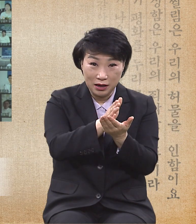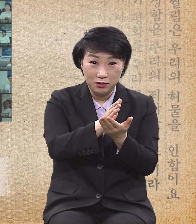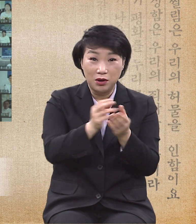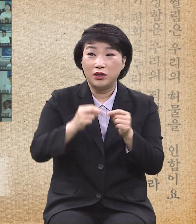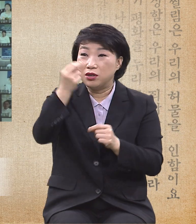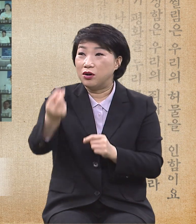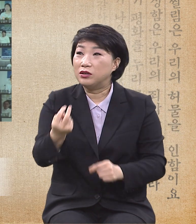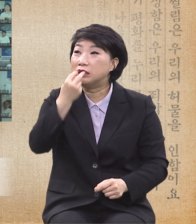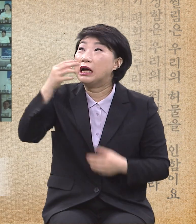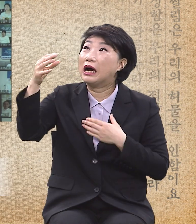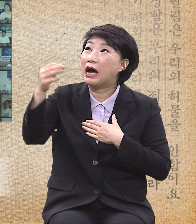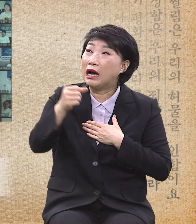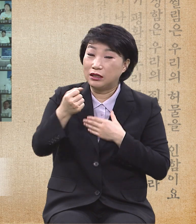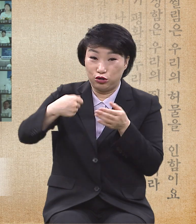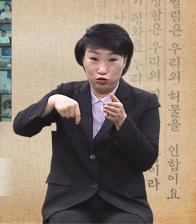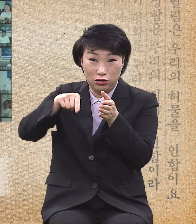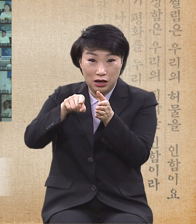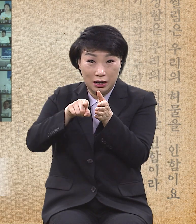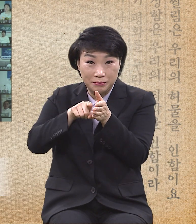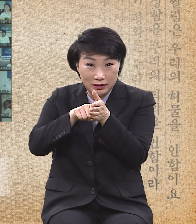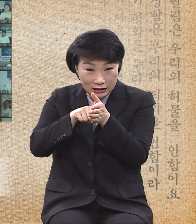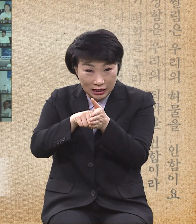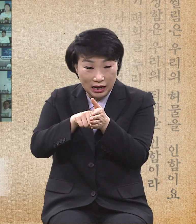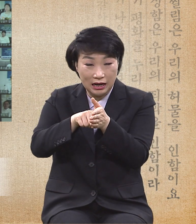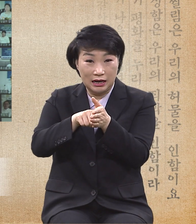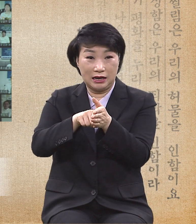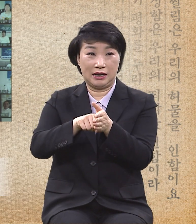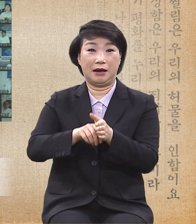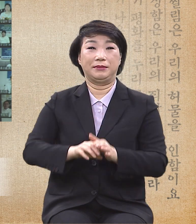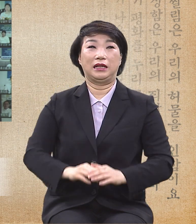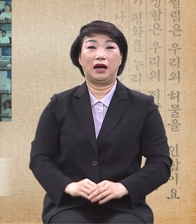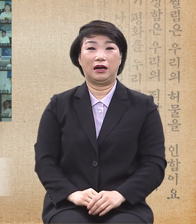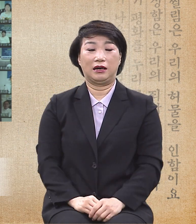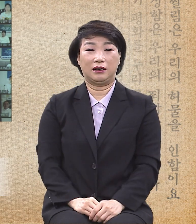않고 영생을 얻게 하려